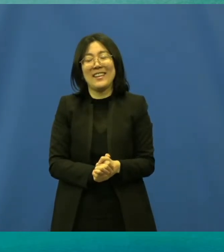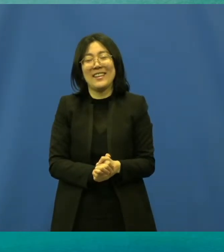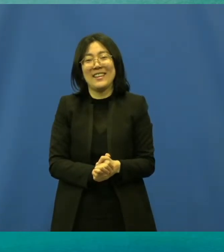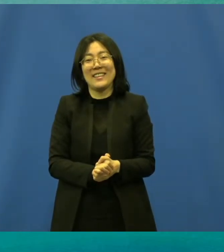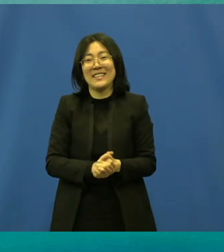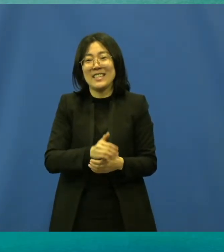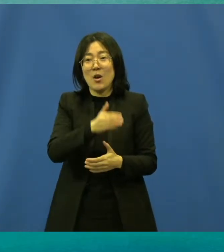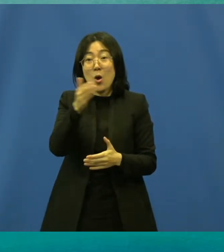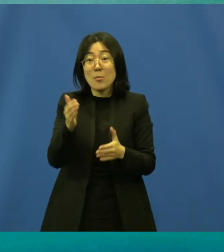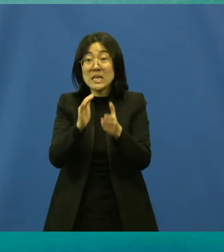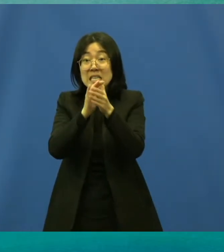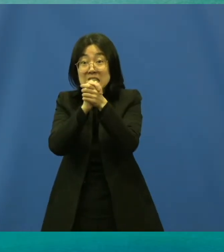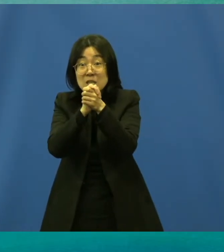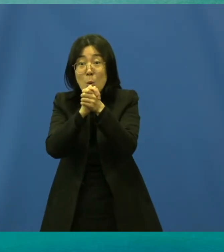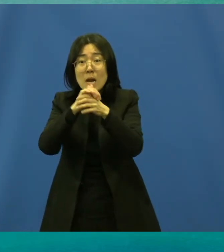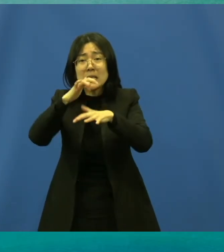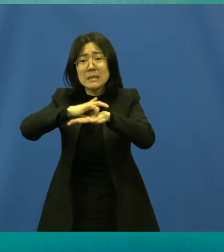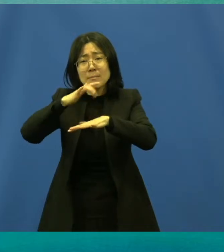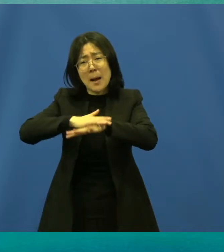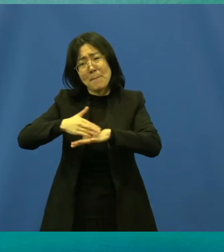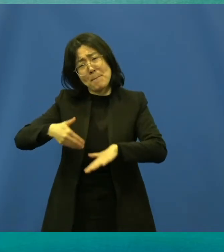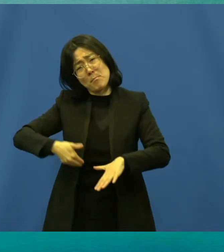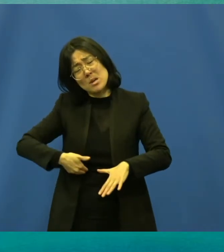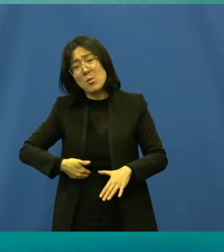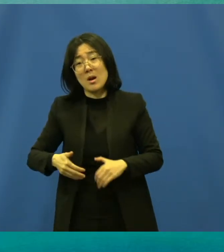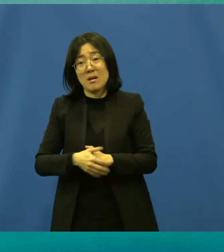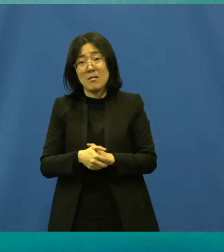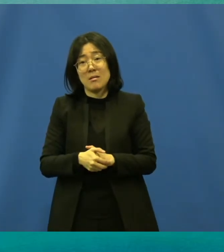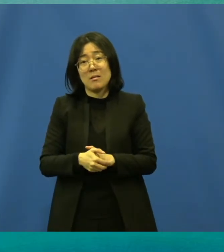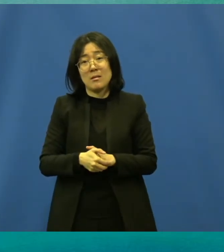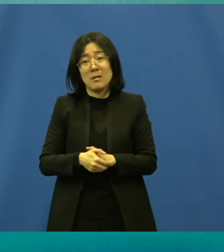기도하는 습관이 잡혀져 있지 않습니다.